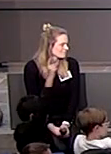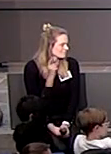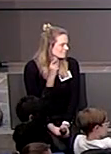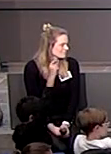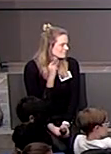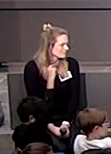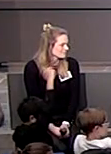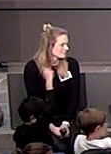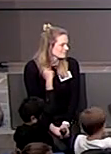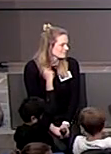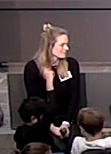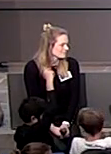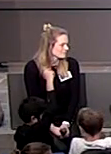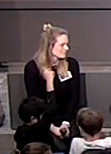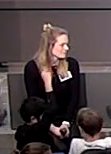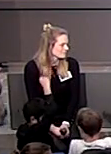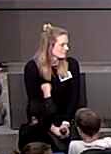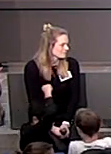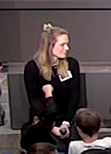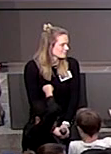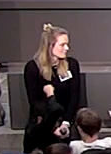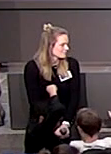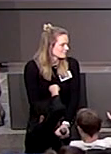naartoe sturen.